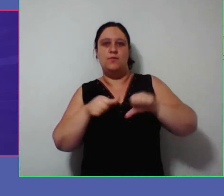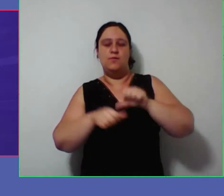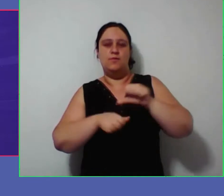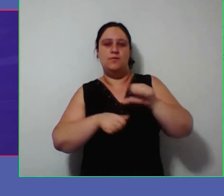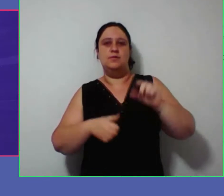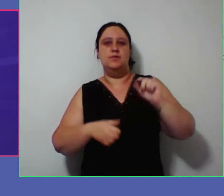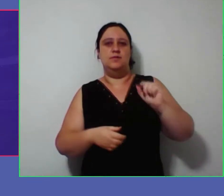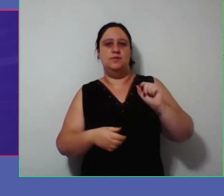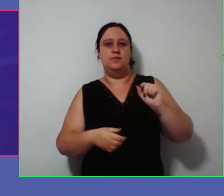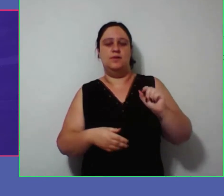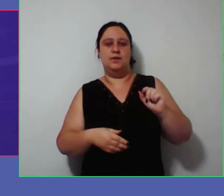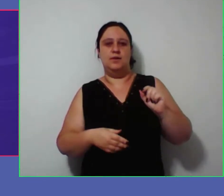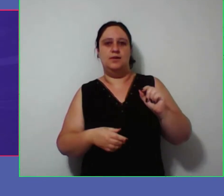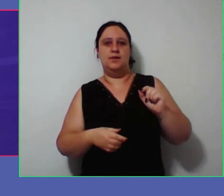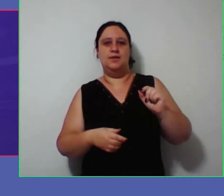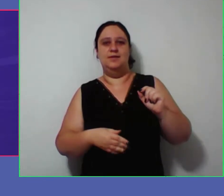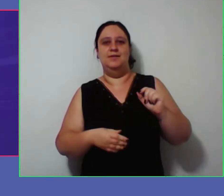Mateus,